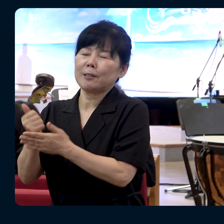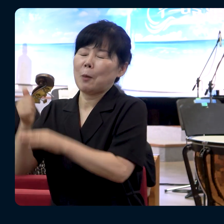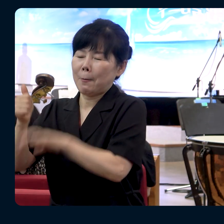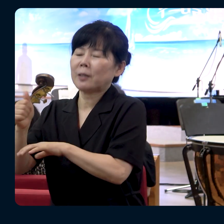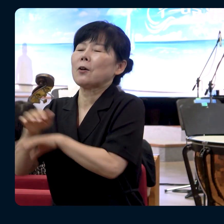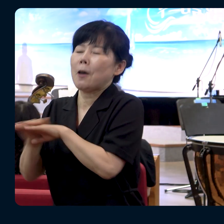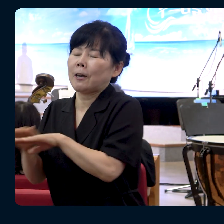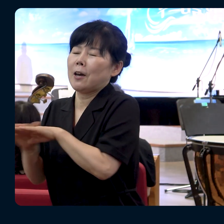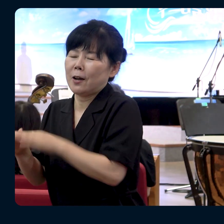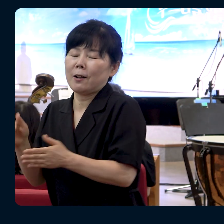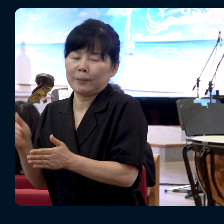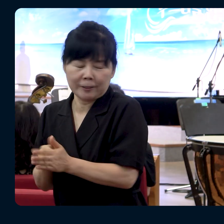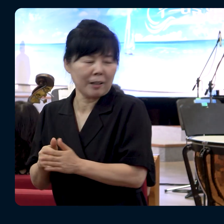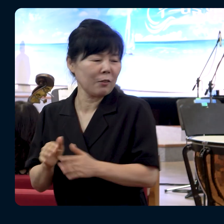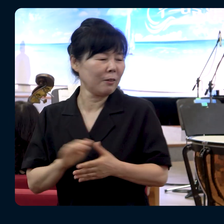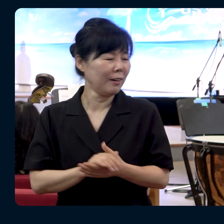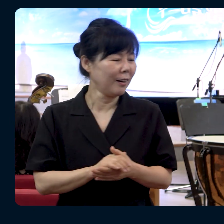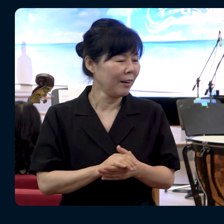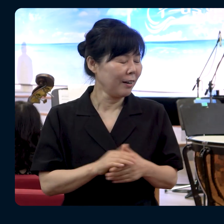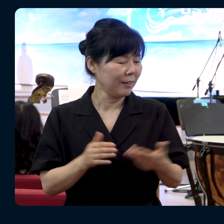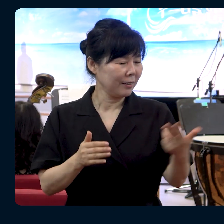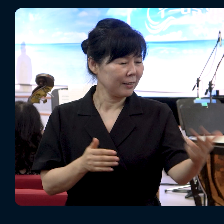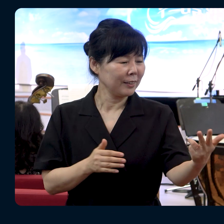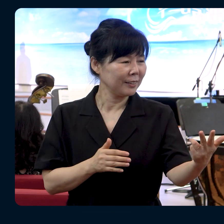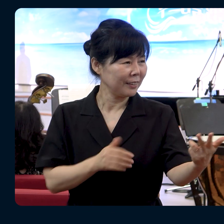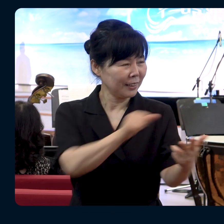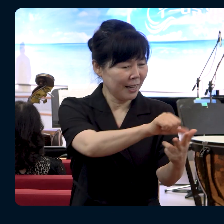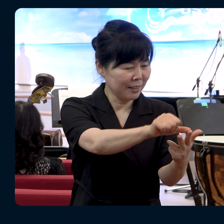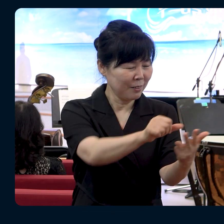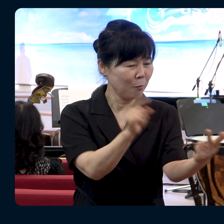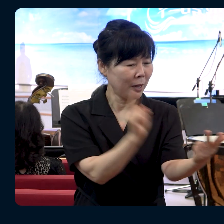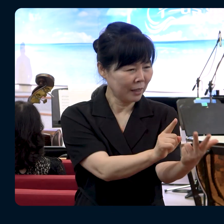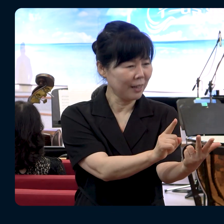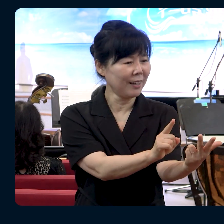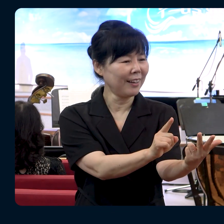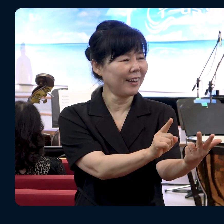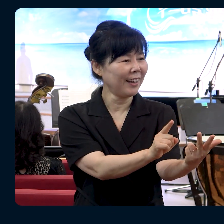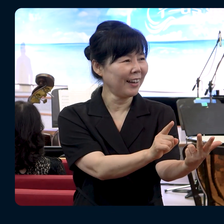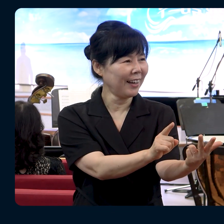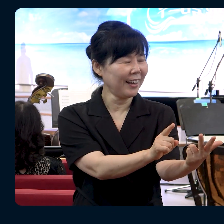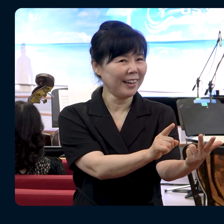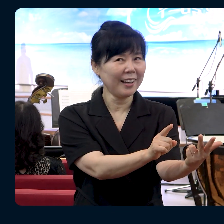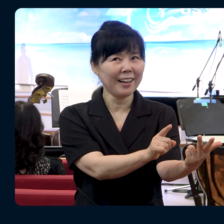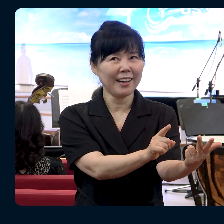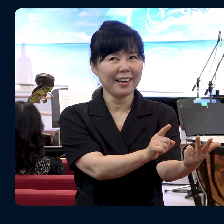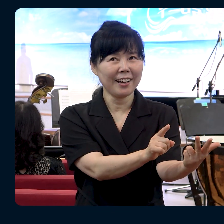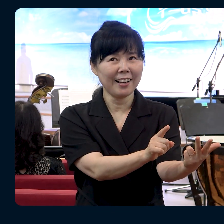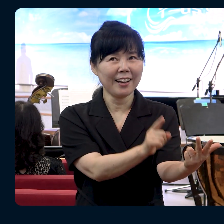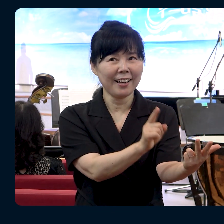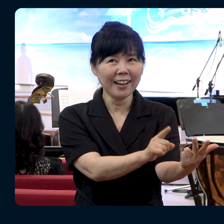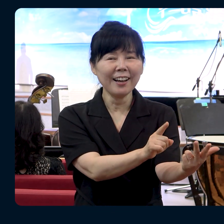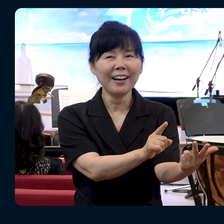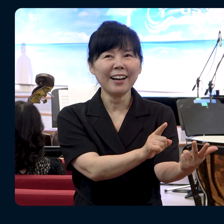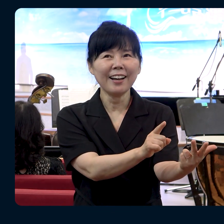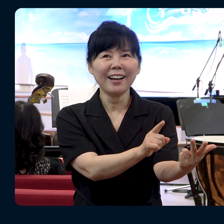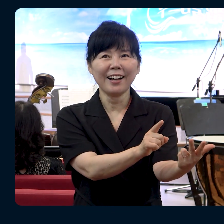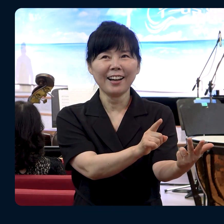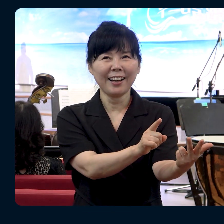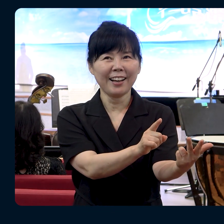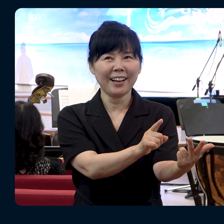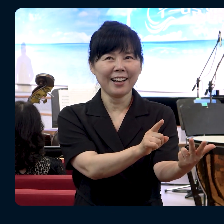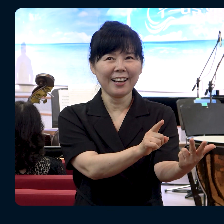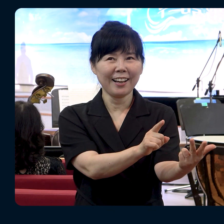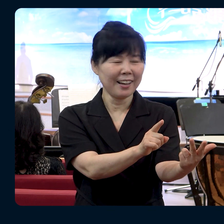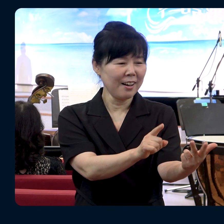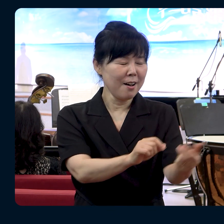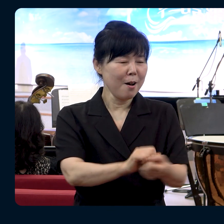않으리라. 들어갔는데 아이들이 있었죠. 근데 아침에 나온 그 모습 그대로